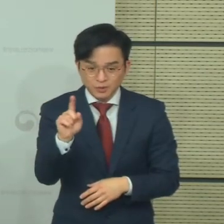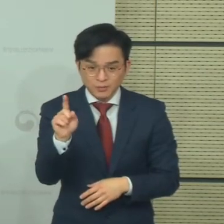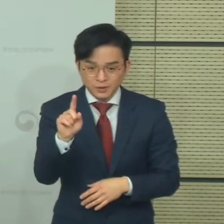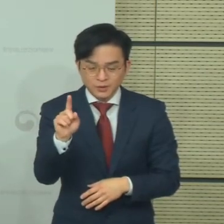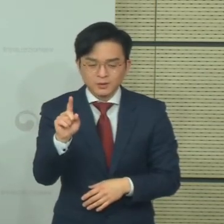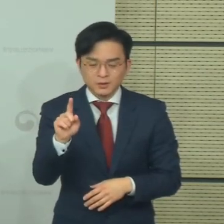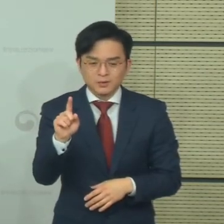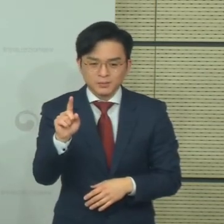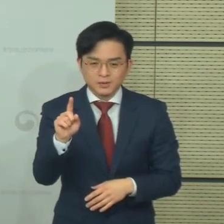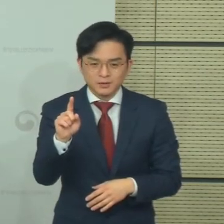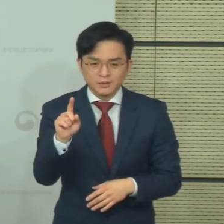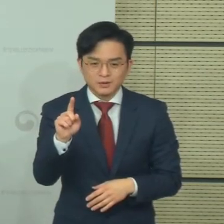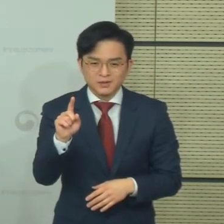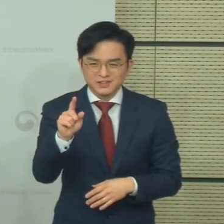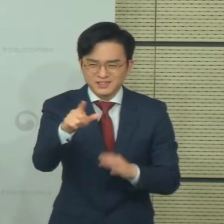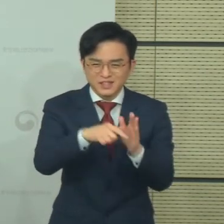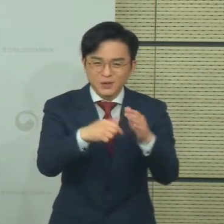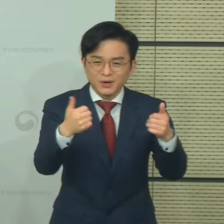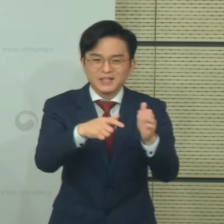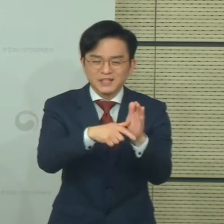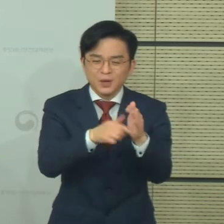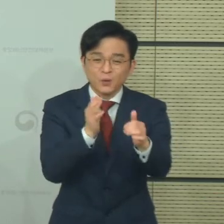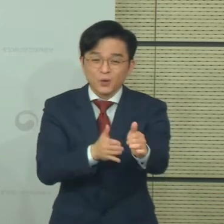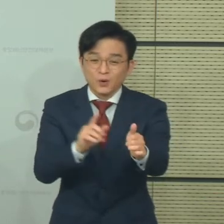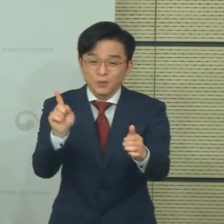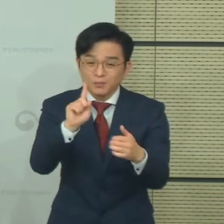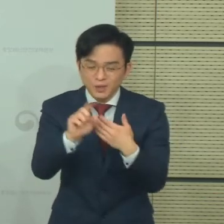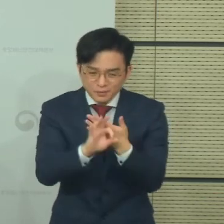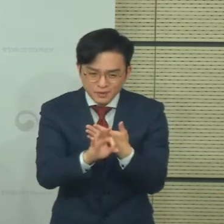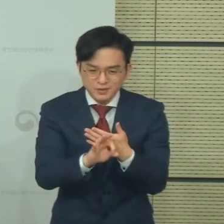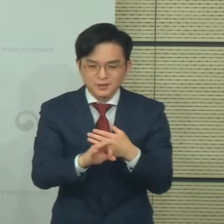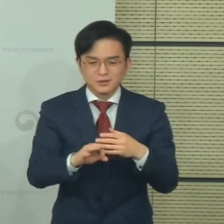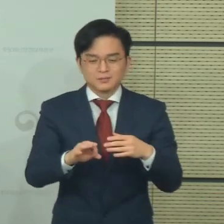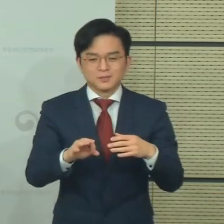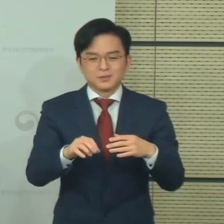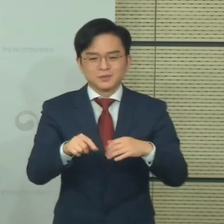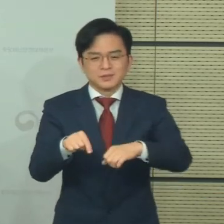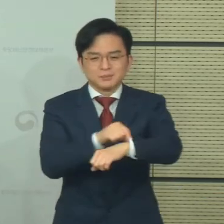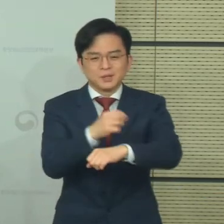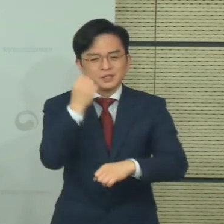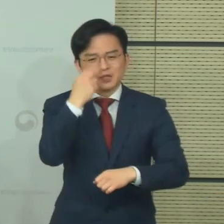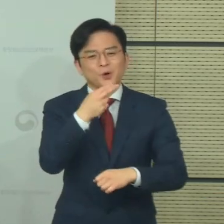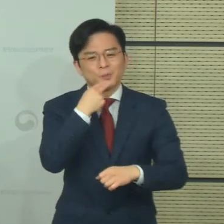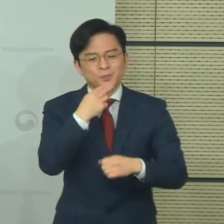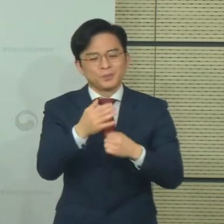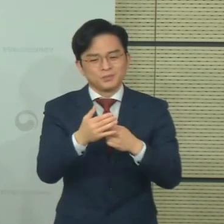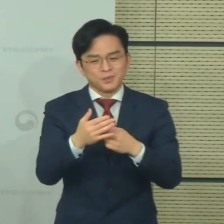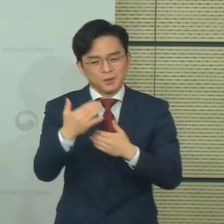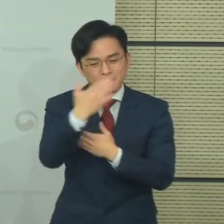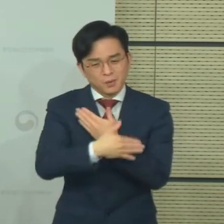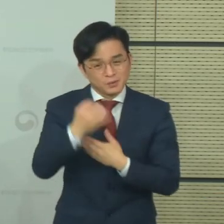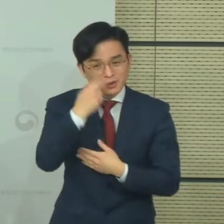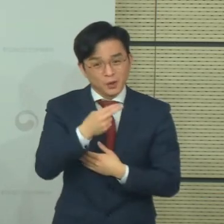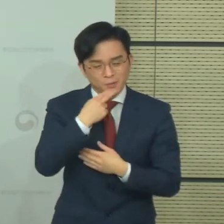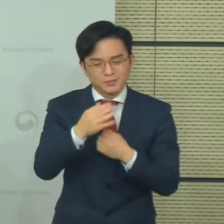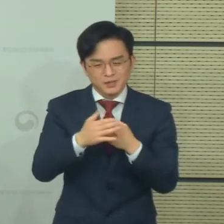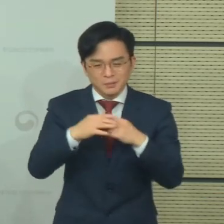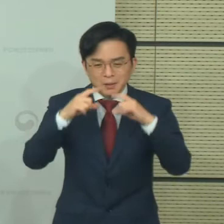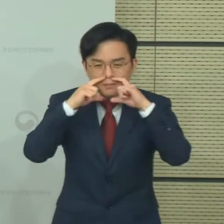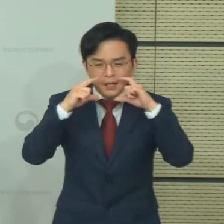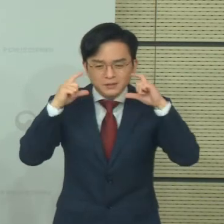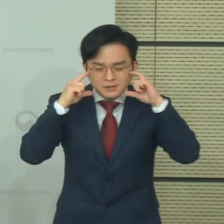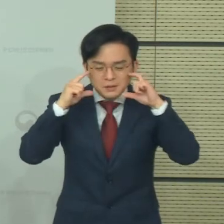않아도 되겠다라고 그렇게 이제 권고를 이제 했던 부분입니다. 뭐 강제적으로 뭐 마스크를 쓰지 말자라는